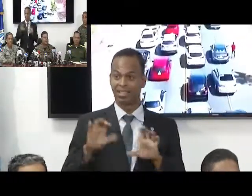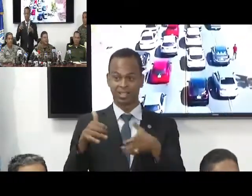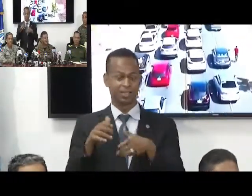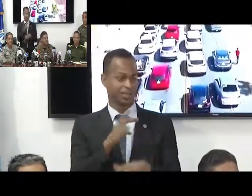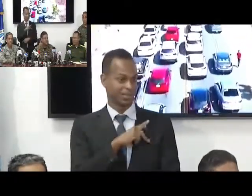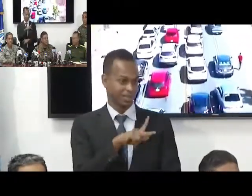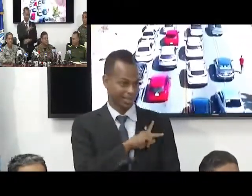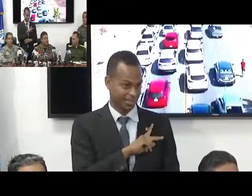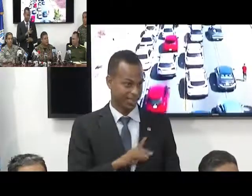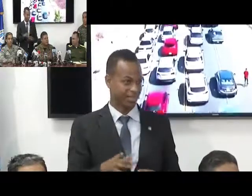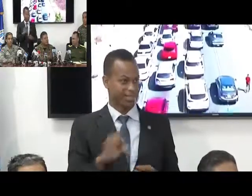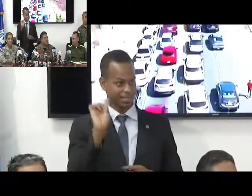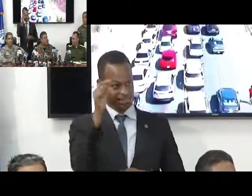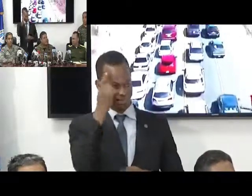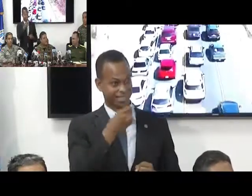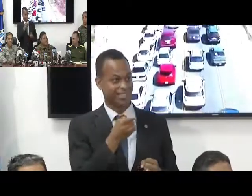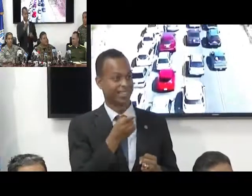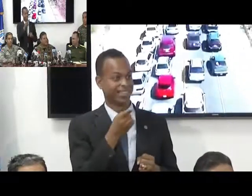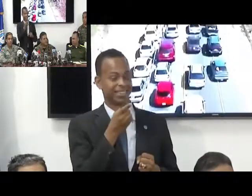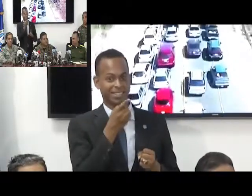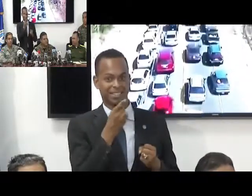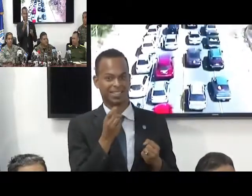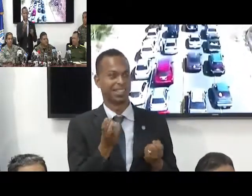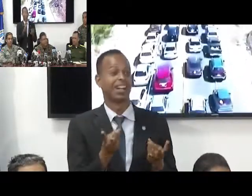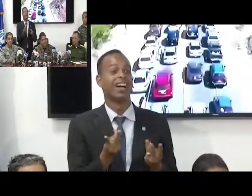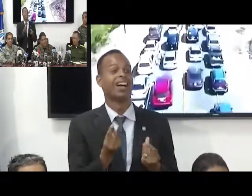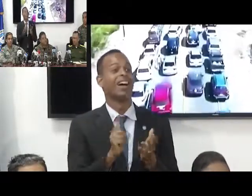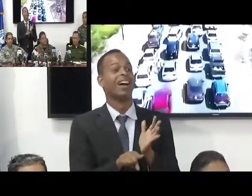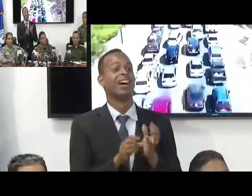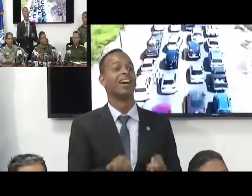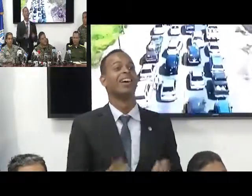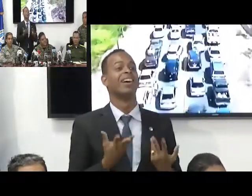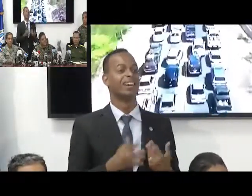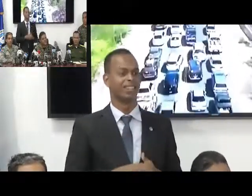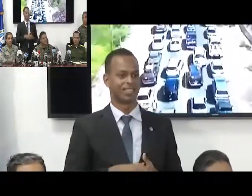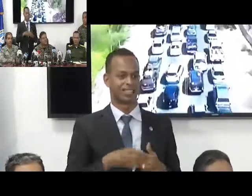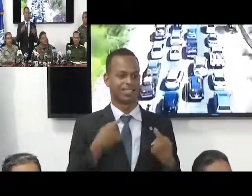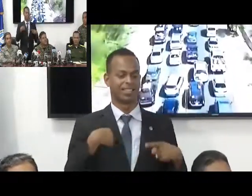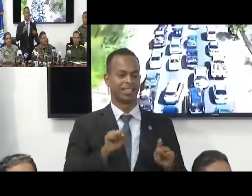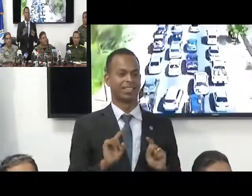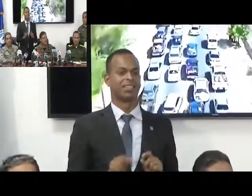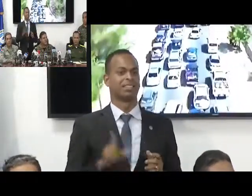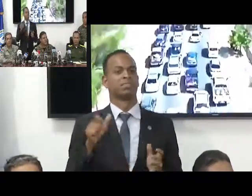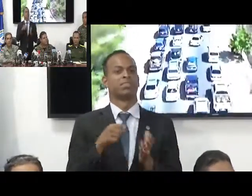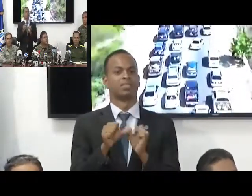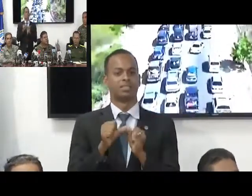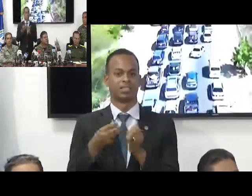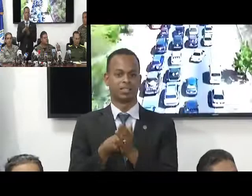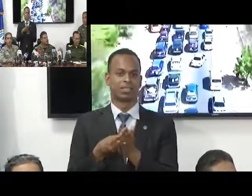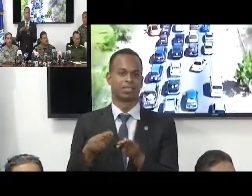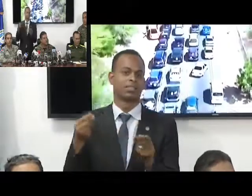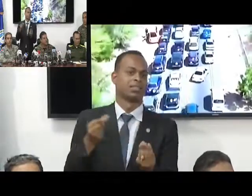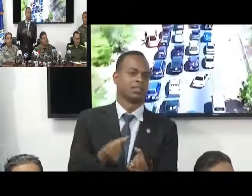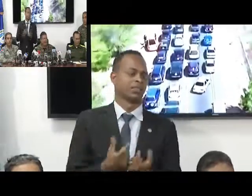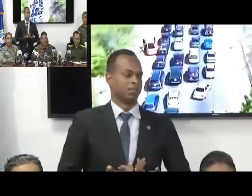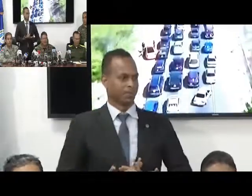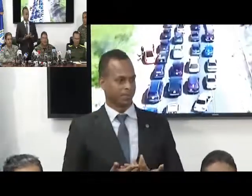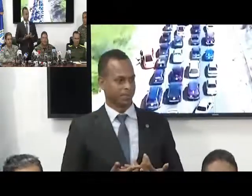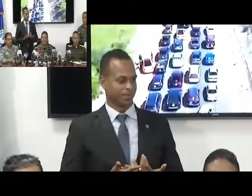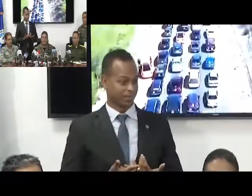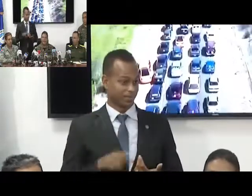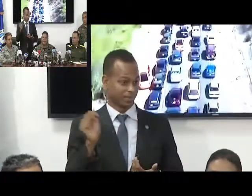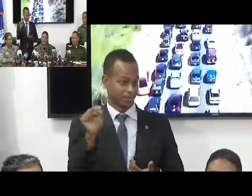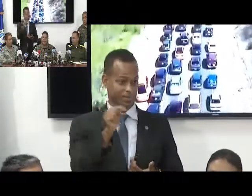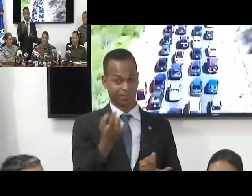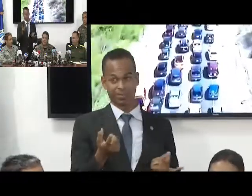privado, tenemos el Estado completo. ¿Y cómo tú cuantificas un operativo de eso? Y a pesar de eso, que todavía debemos seguir invirtiendo, porque no hay costo alguno que